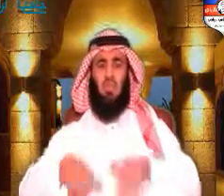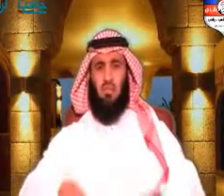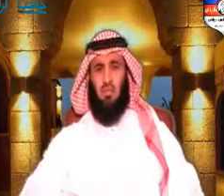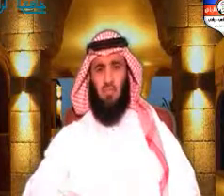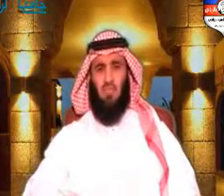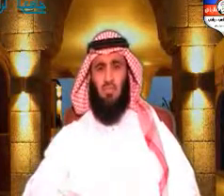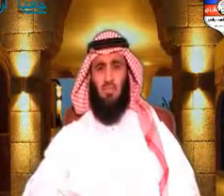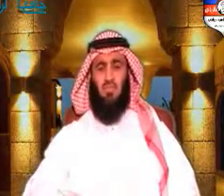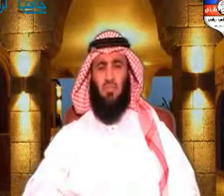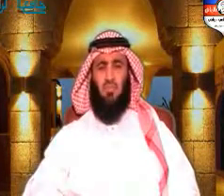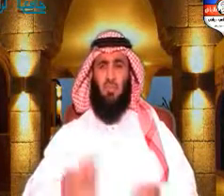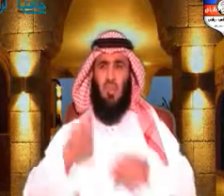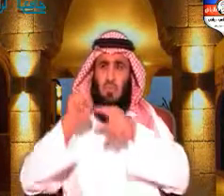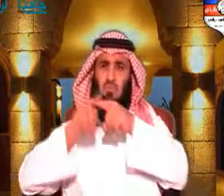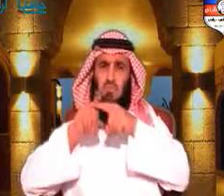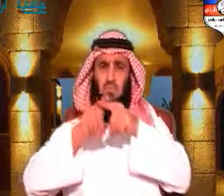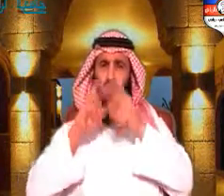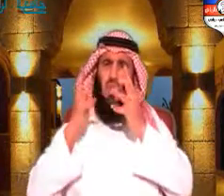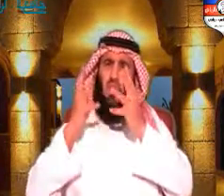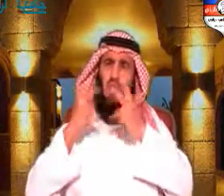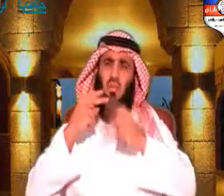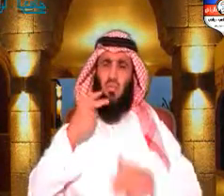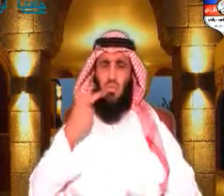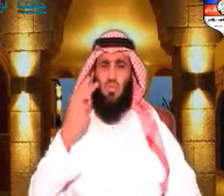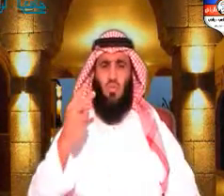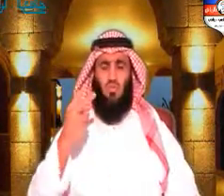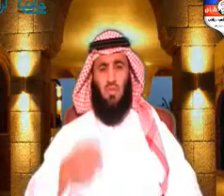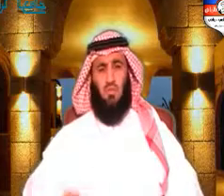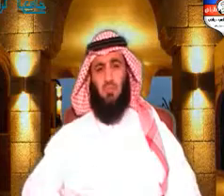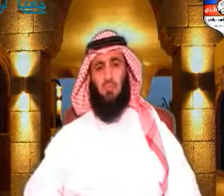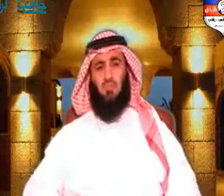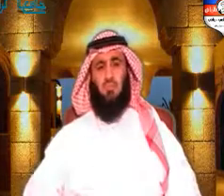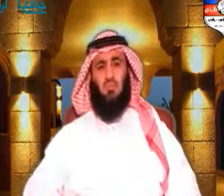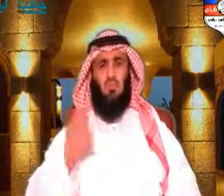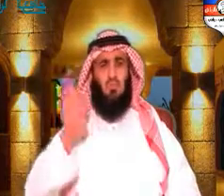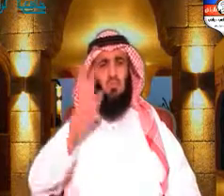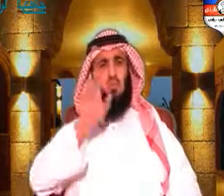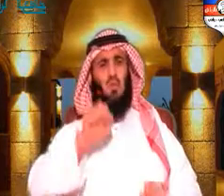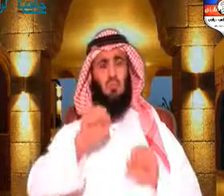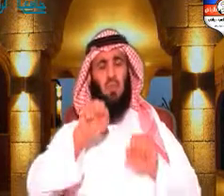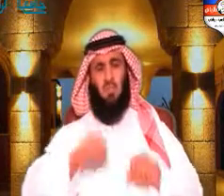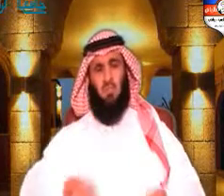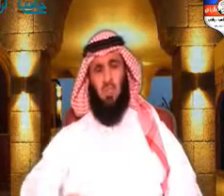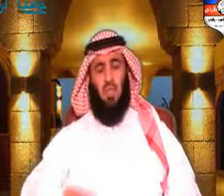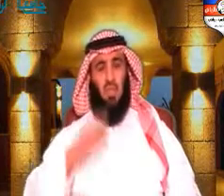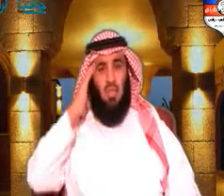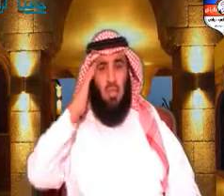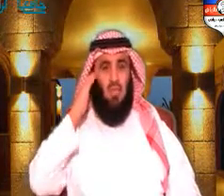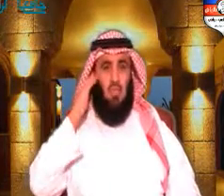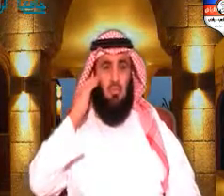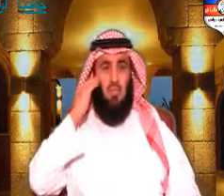كم هائل منهم في كل مكان. الأمر الذي قعد بالنساء عن مزاولة